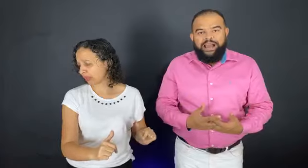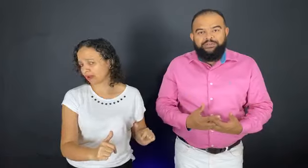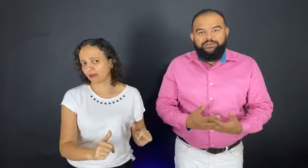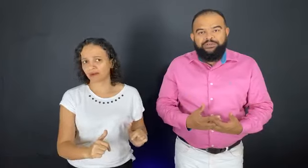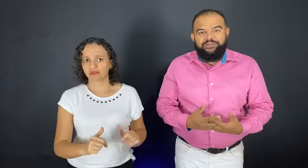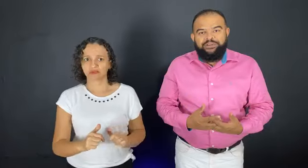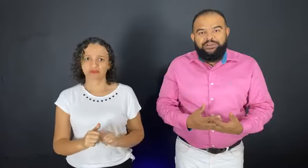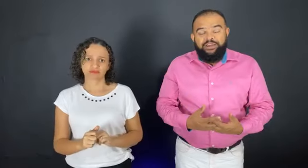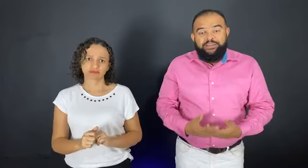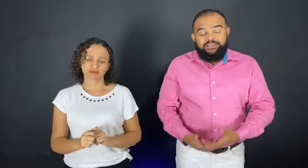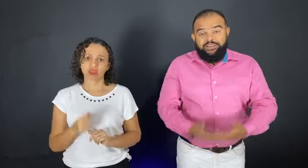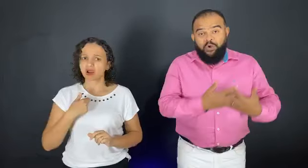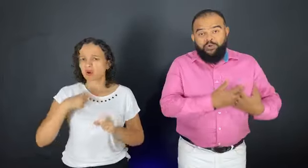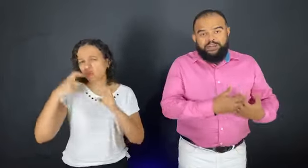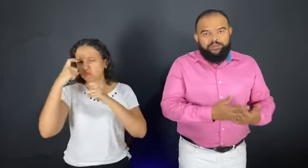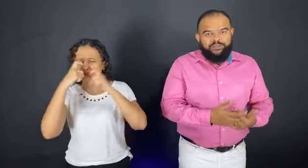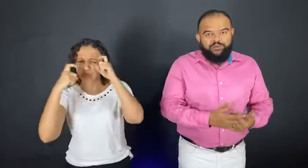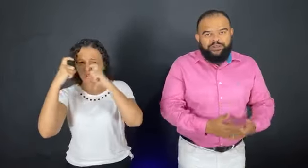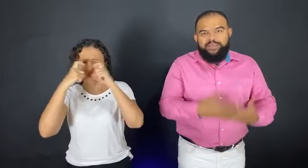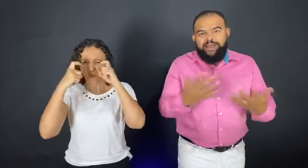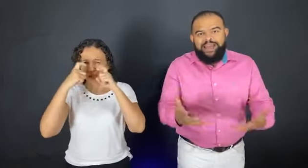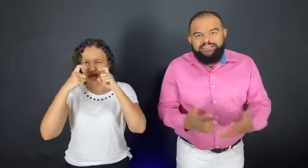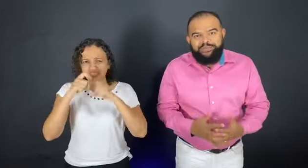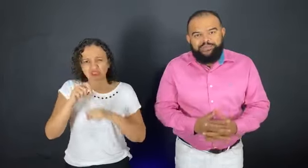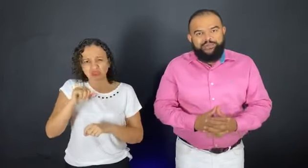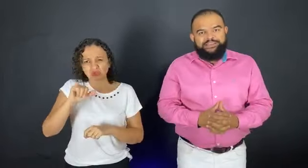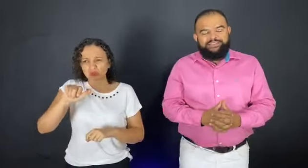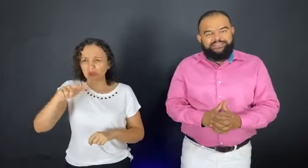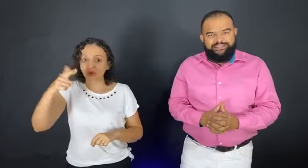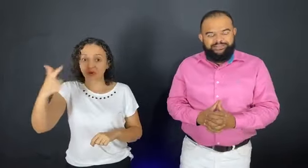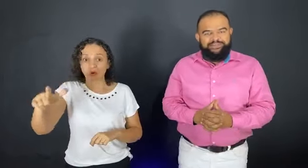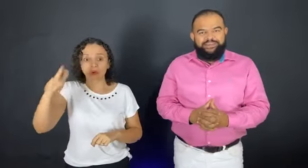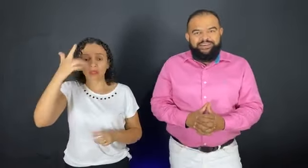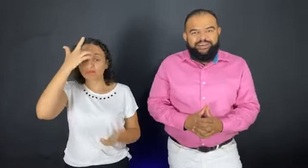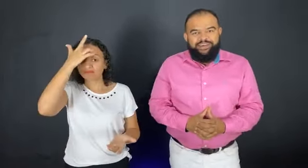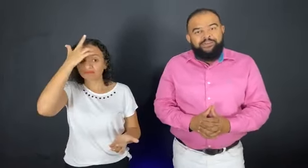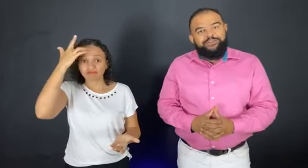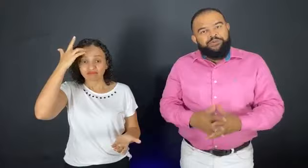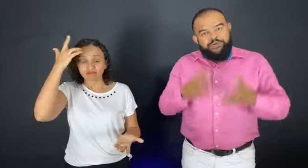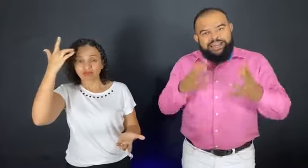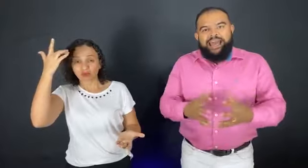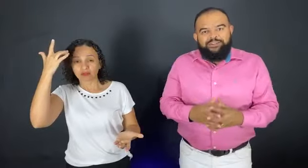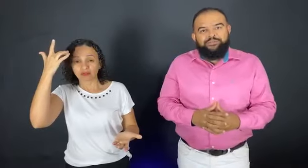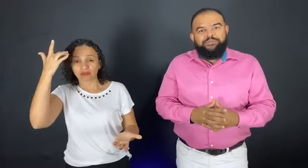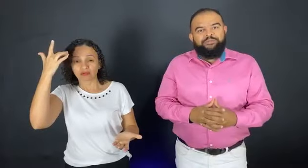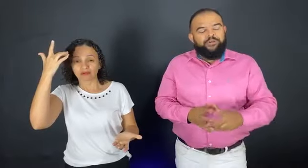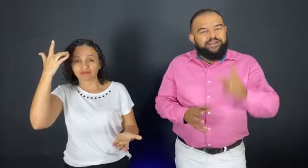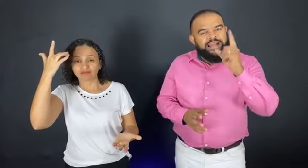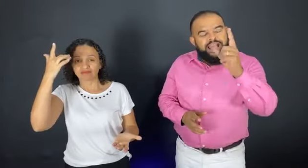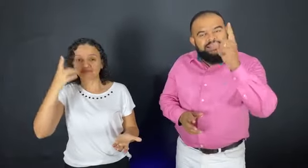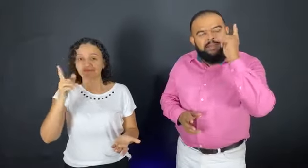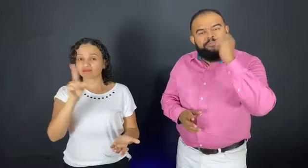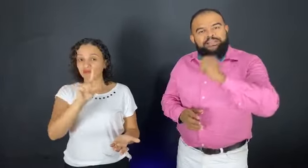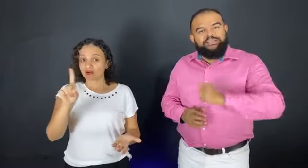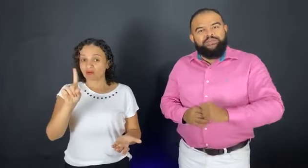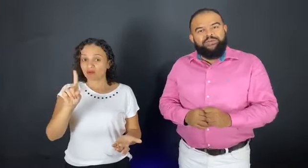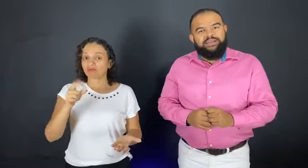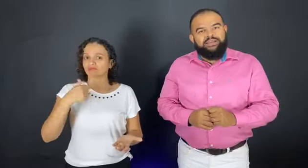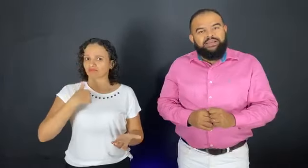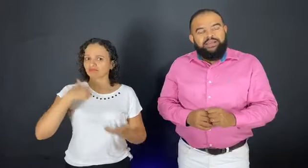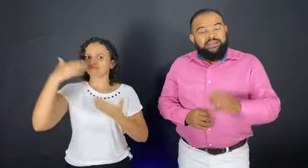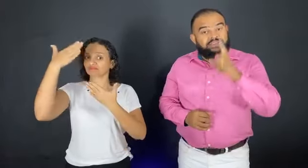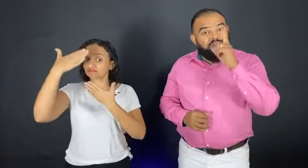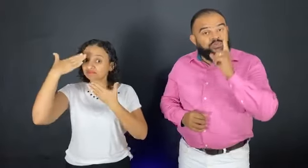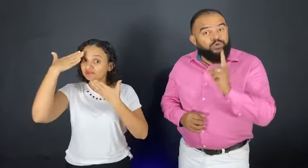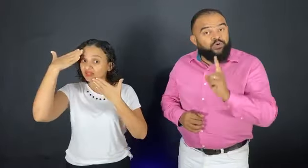estou preocupado se outra pessoa, tem mais pessoas assistindo. Eu estou grato por cada